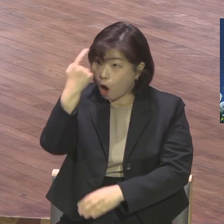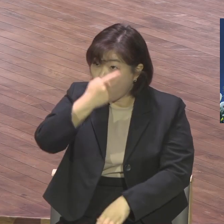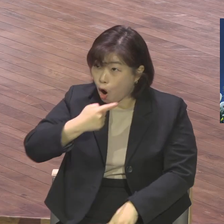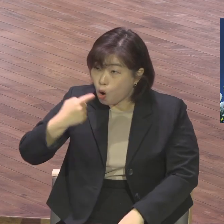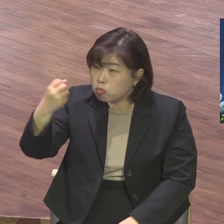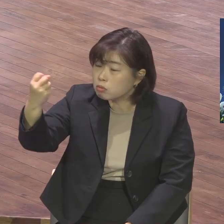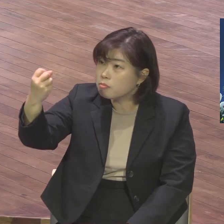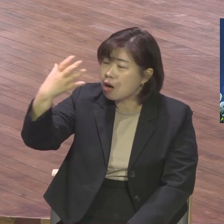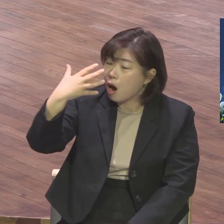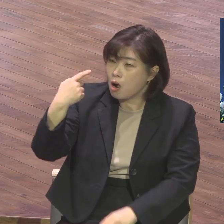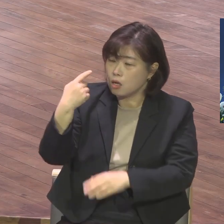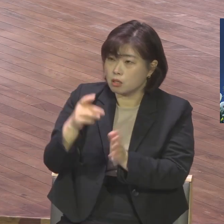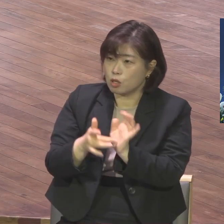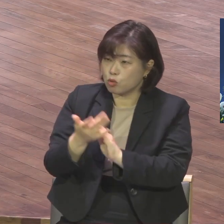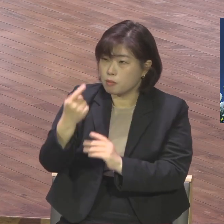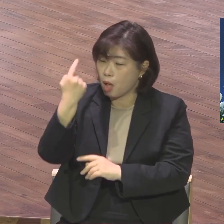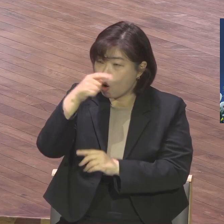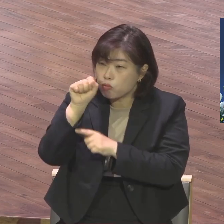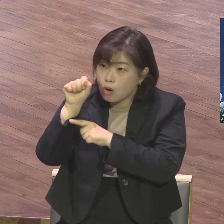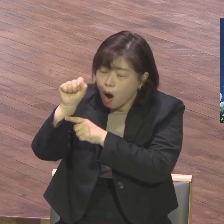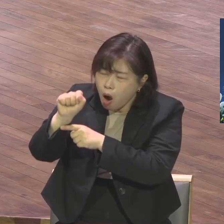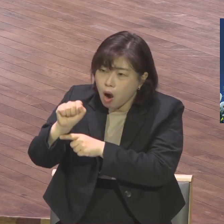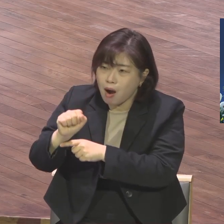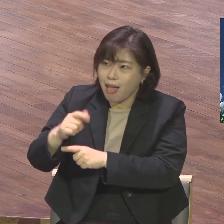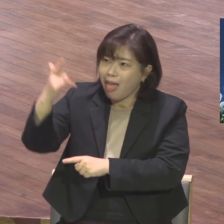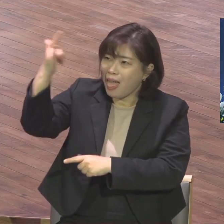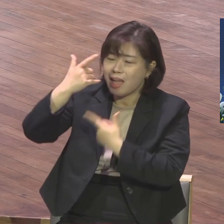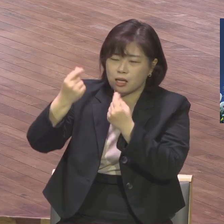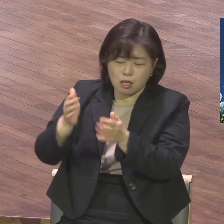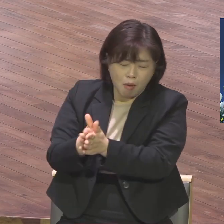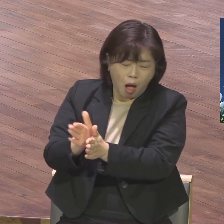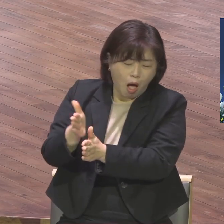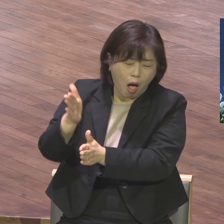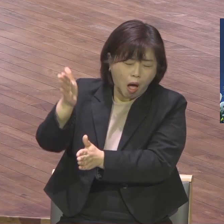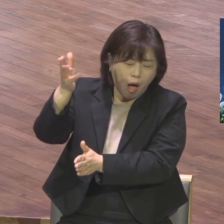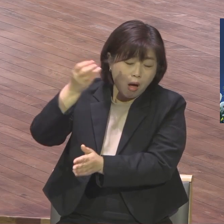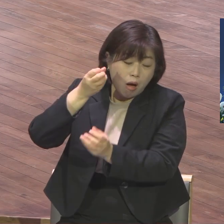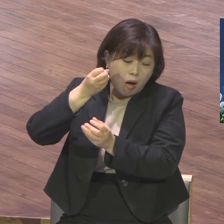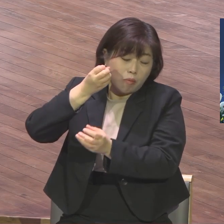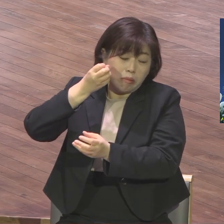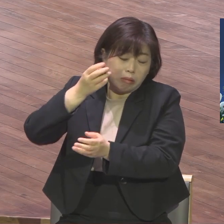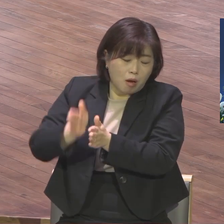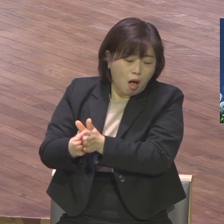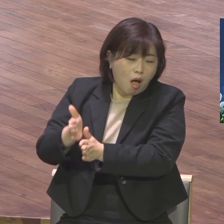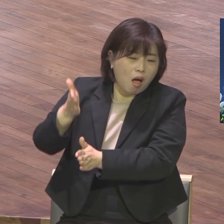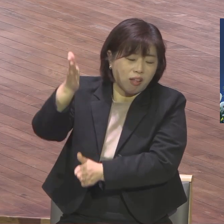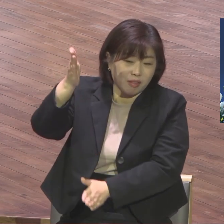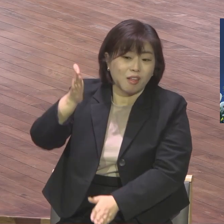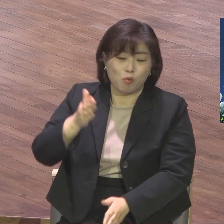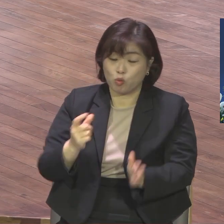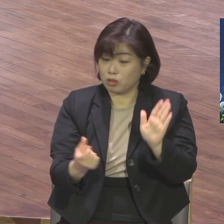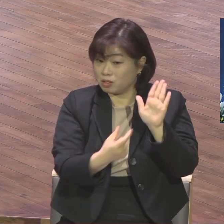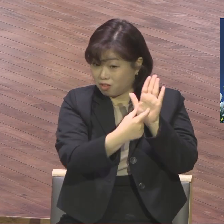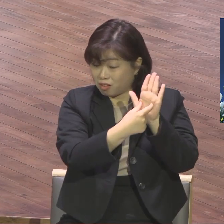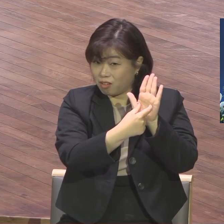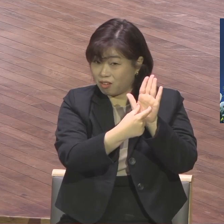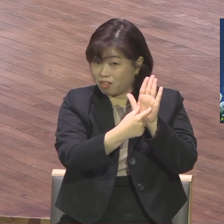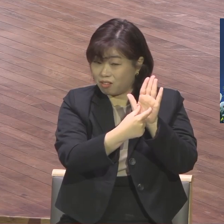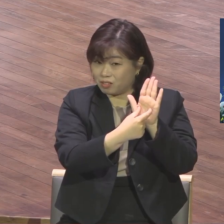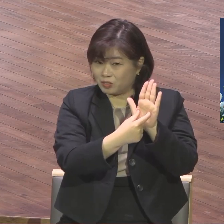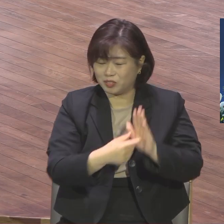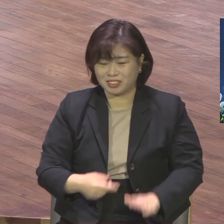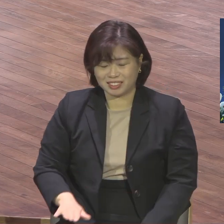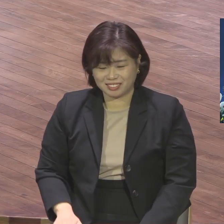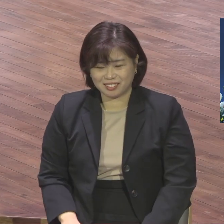예수의 얼굴이 해같고 해같이 빛나고 있었다. 쉽게 말해서 지금까지는 제자들이